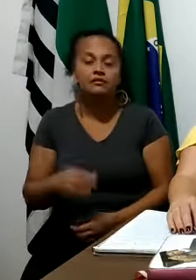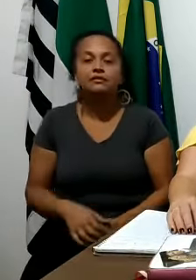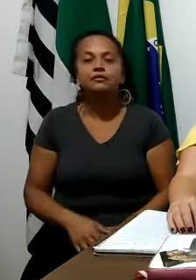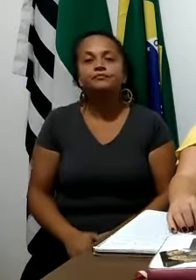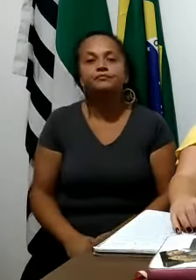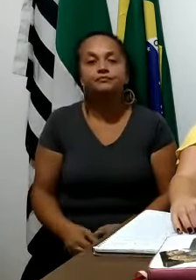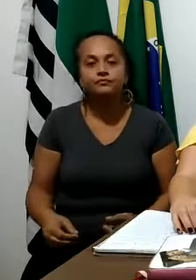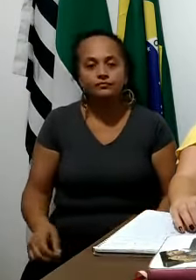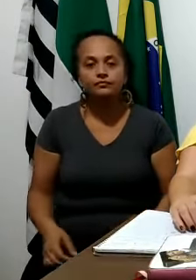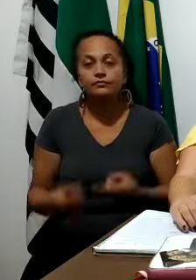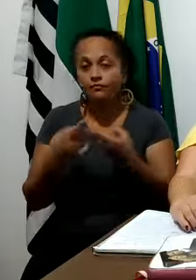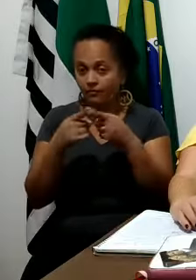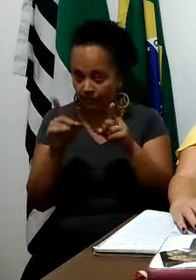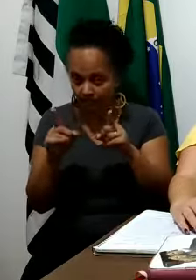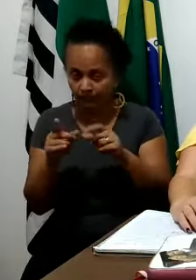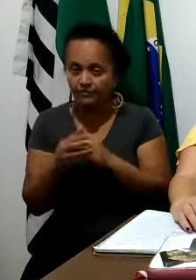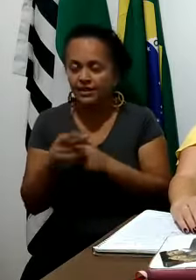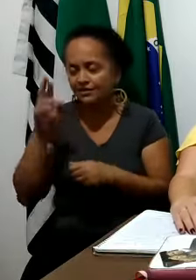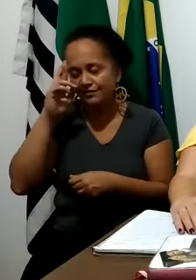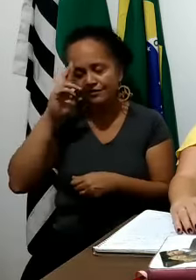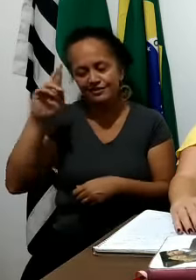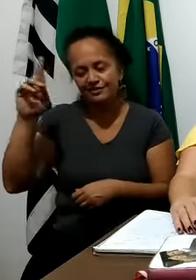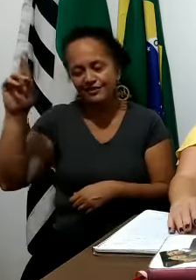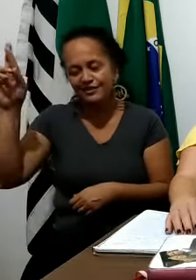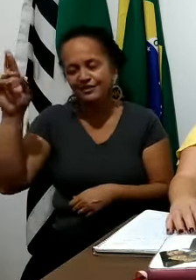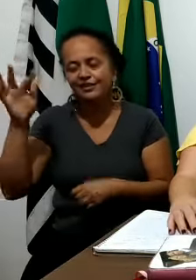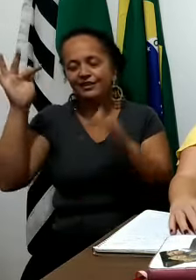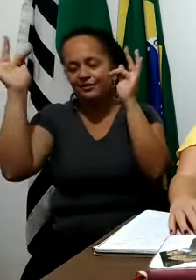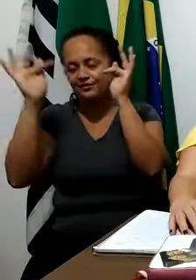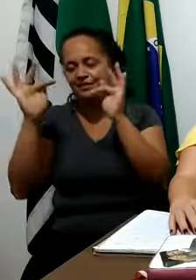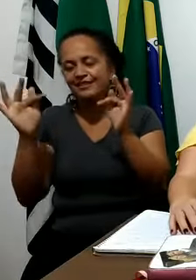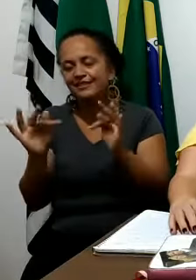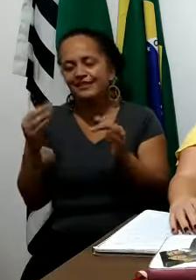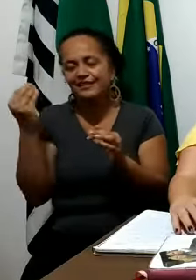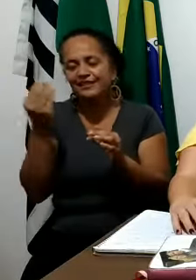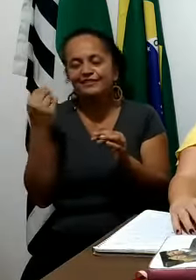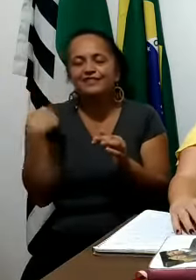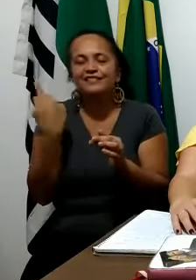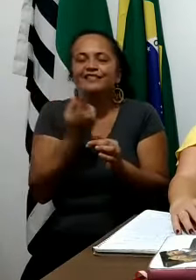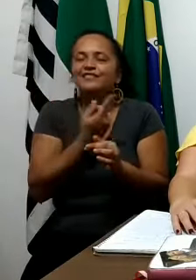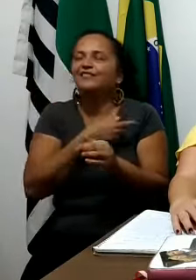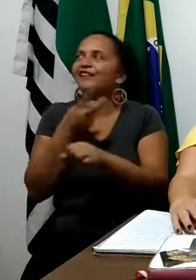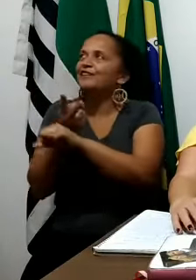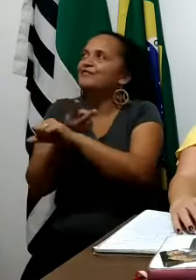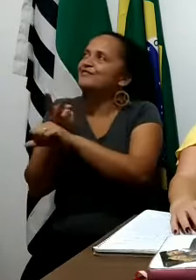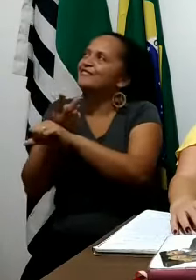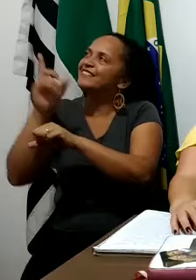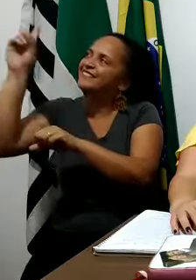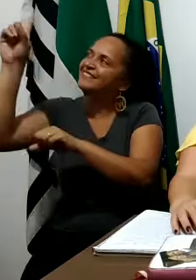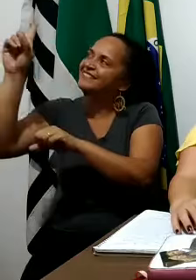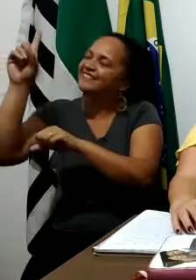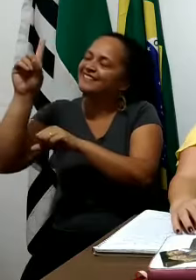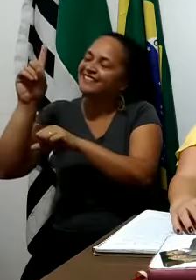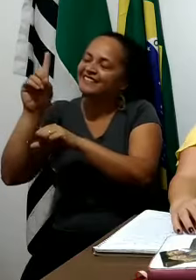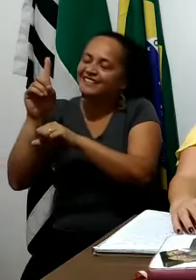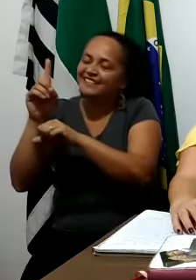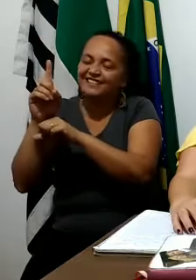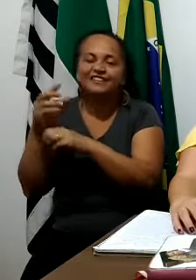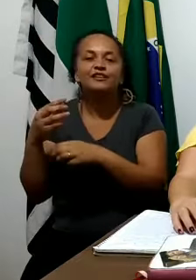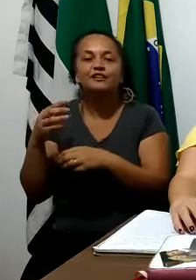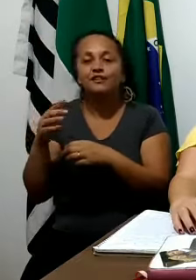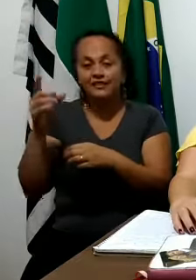Mas assim, o Senhor não fica tão feliz quando a gente vai buscar Ele? O nosso Pai também, né? O nosso Pai fica